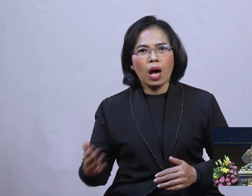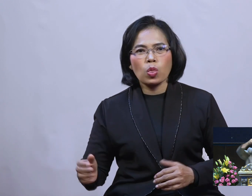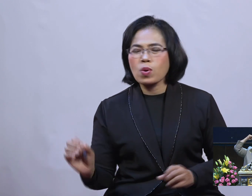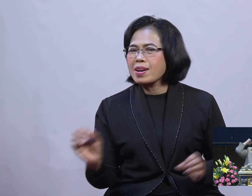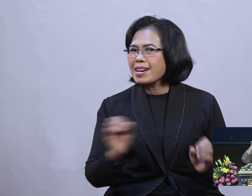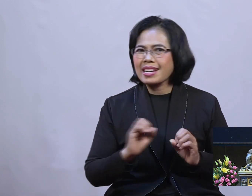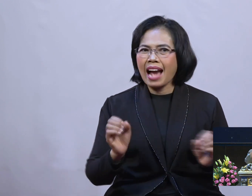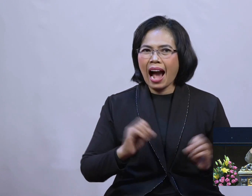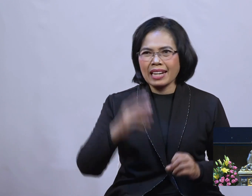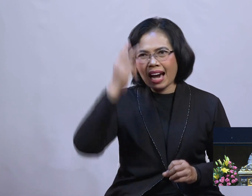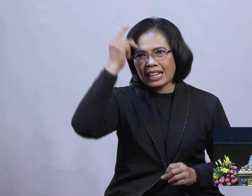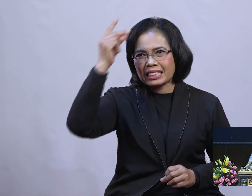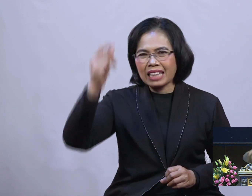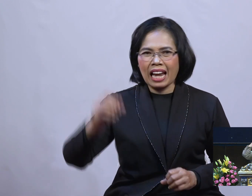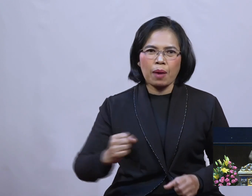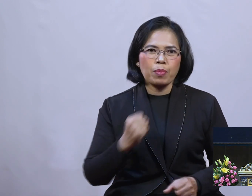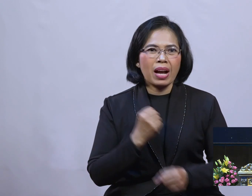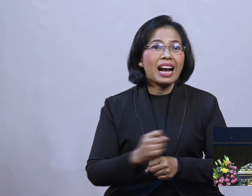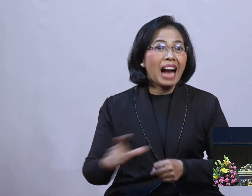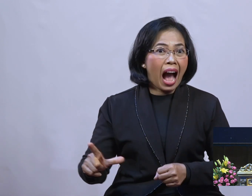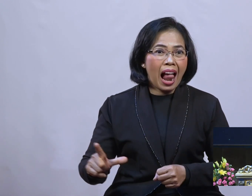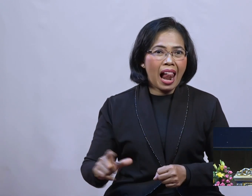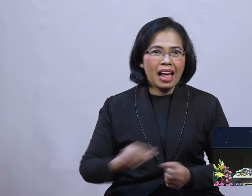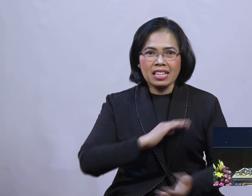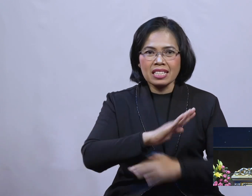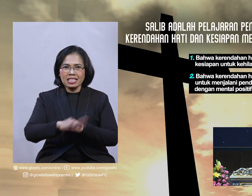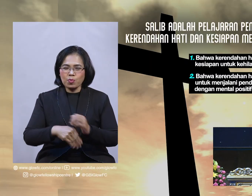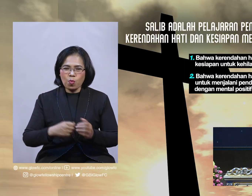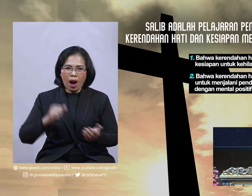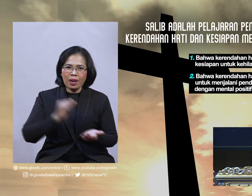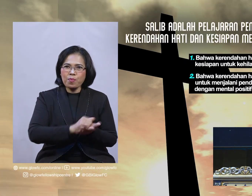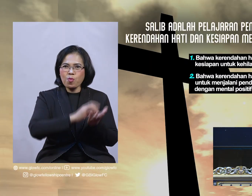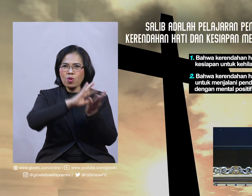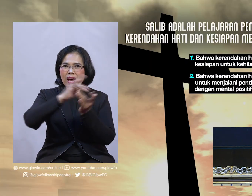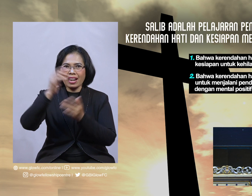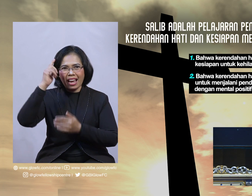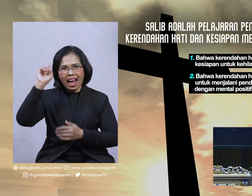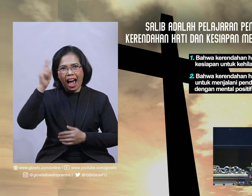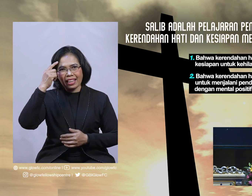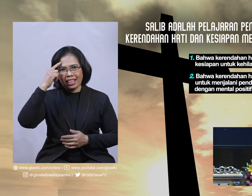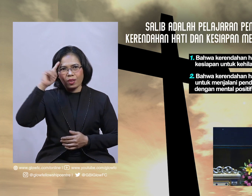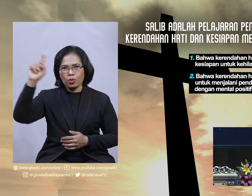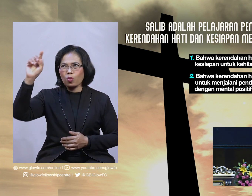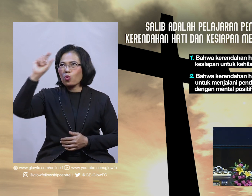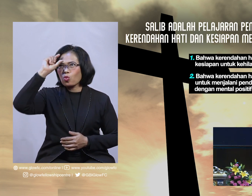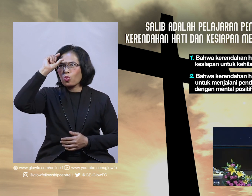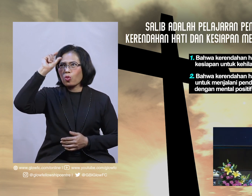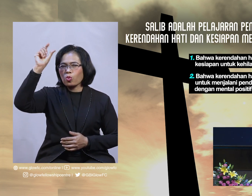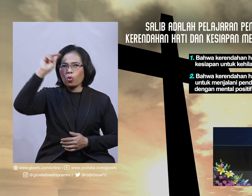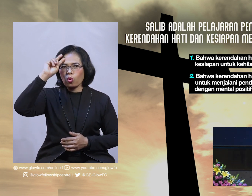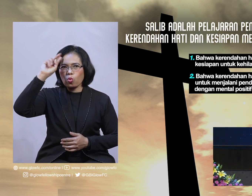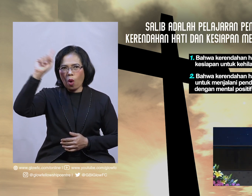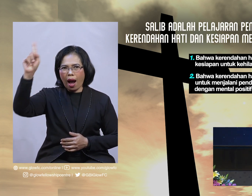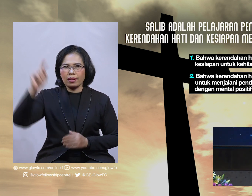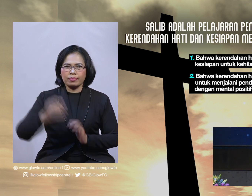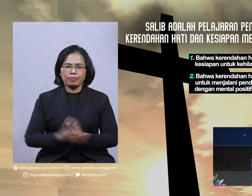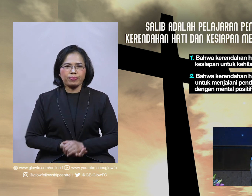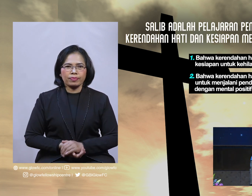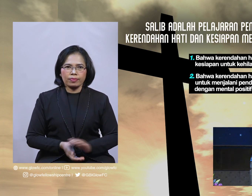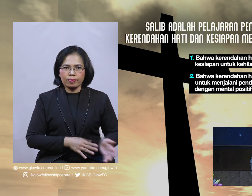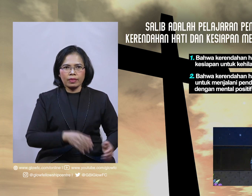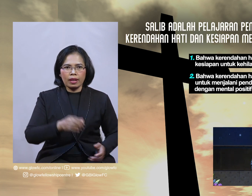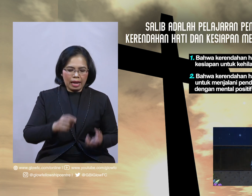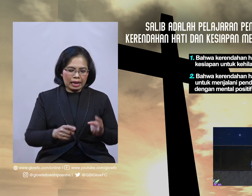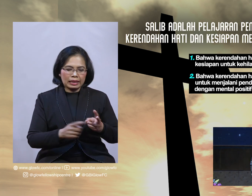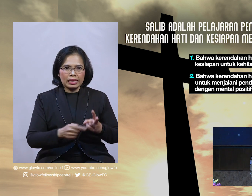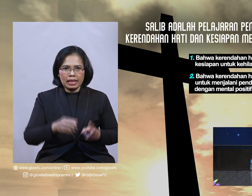ada rencanamu yang Gagap segala kemuliaan buat Tuhan haleluya yang ketika Sally palavra yang penting tanggal dan